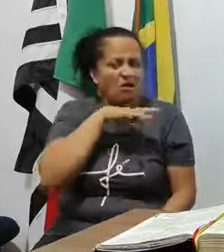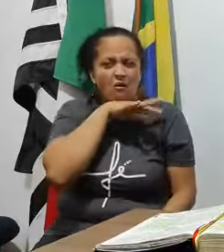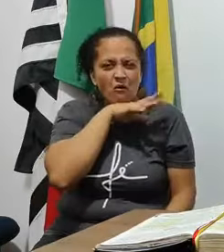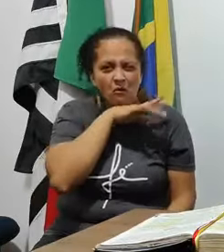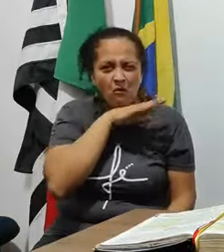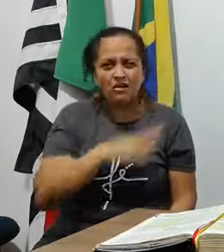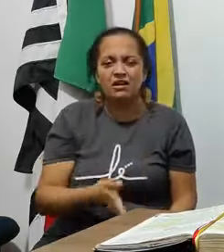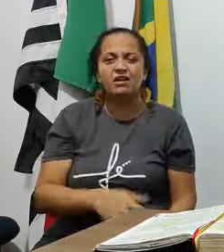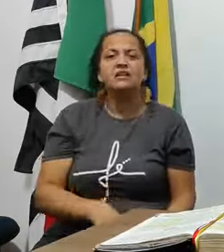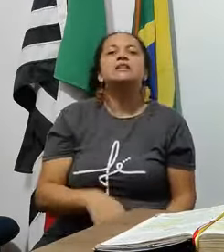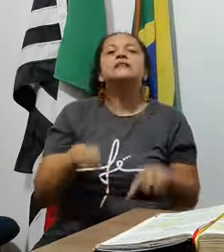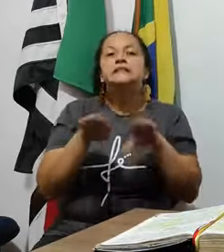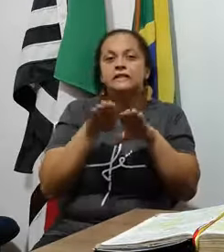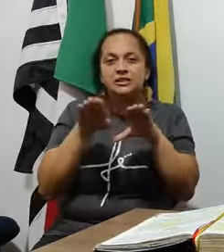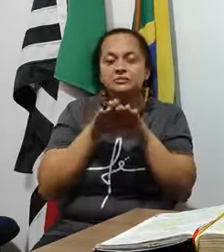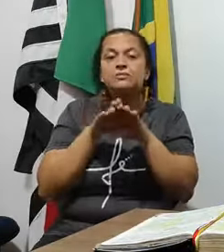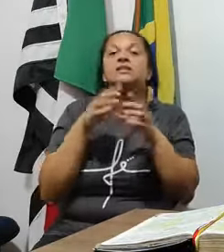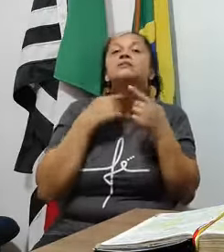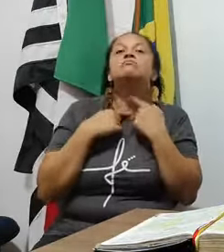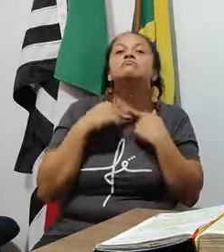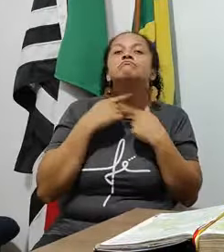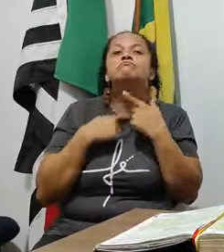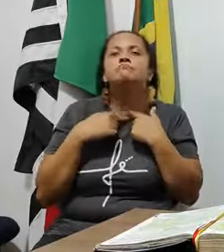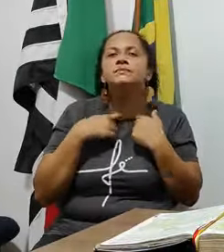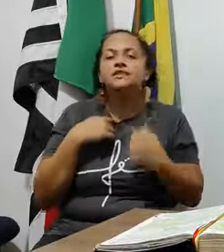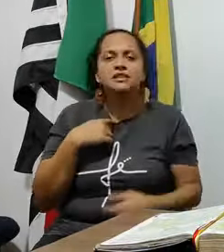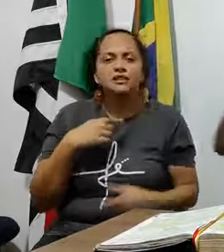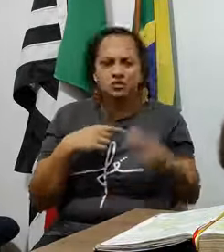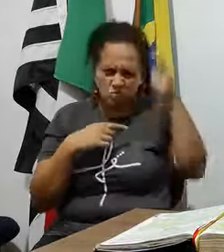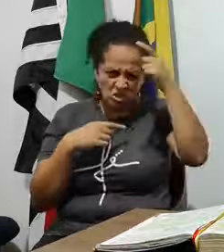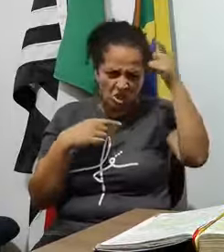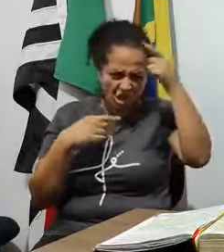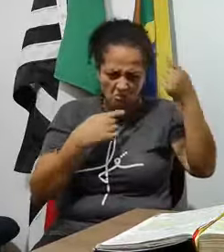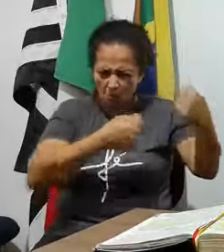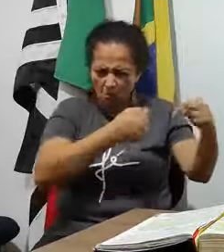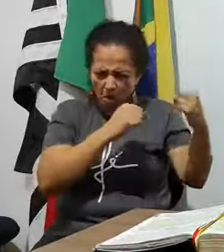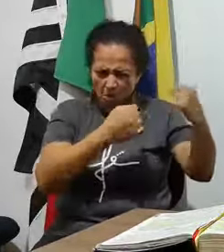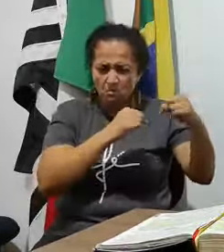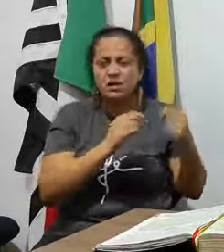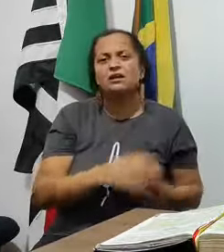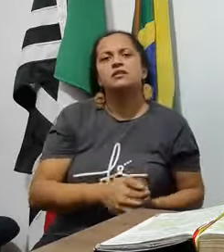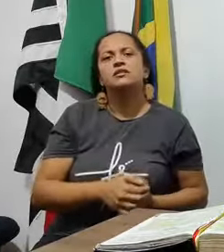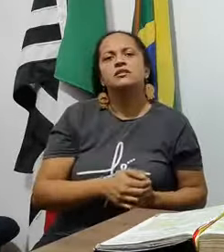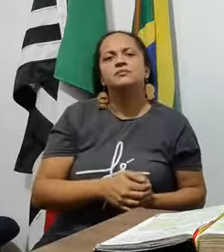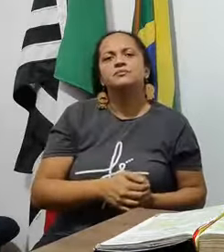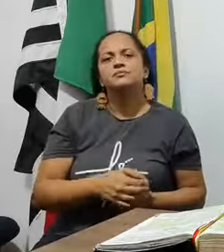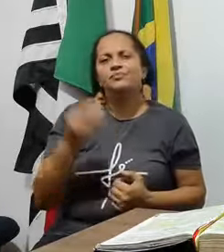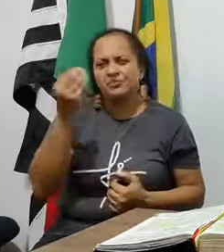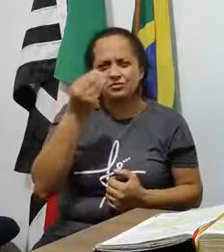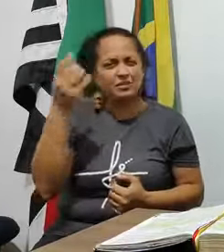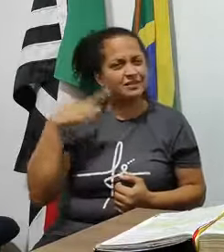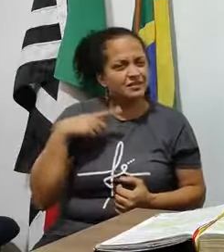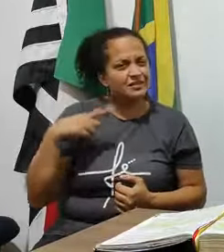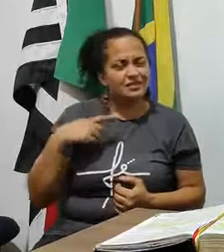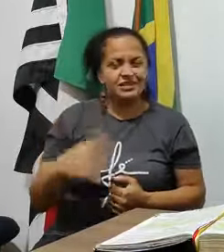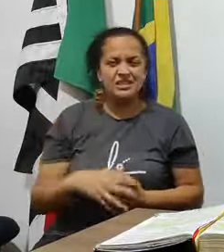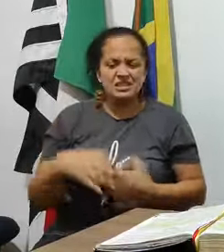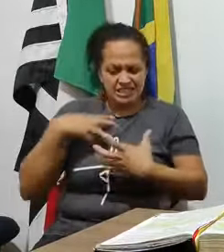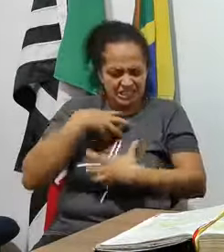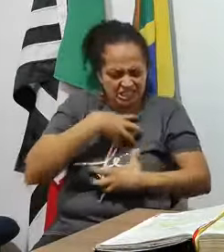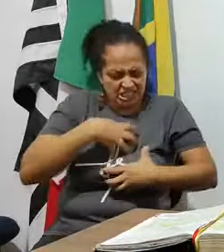ataca a vontade com sugestões malignas nos momentos de tribulação e de angústia, porque isso